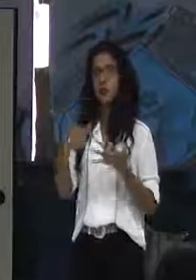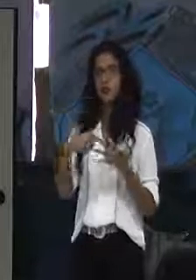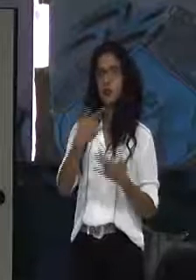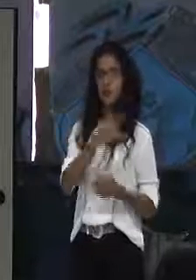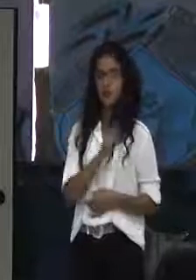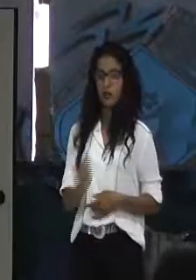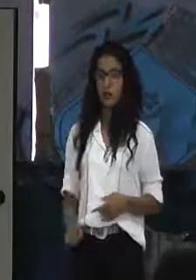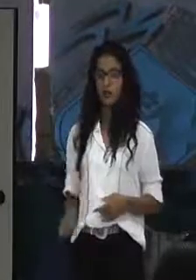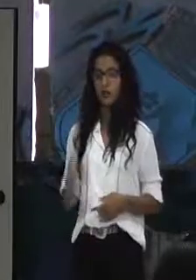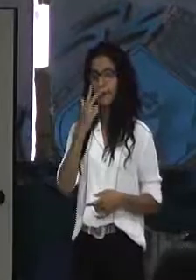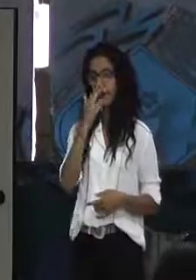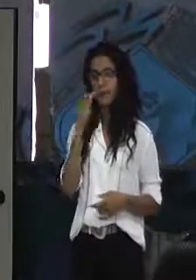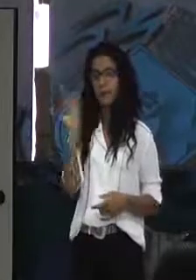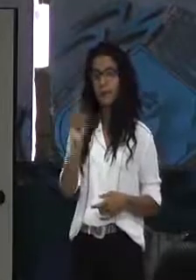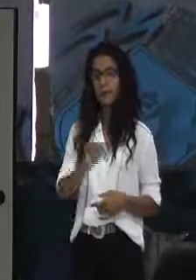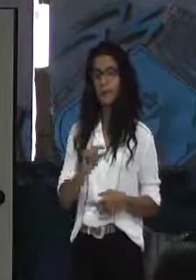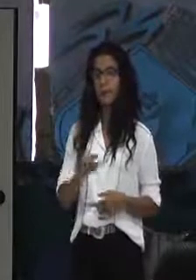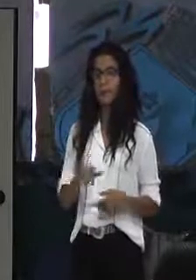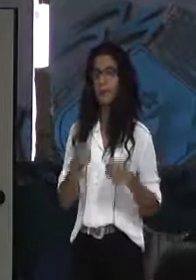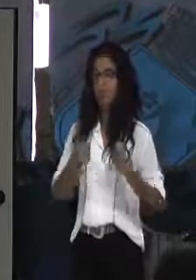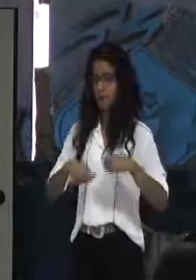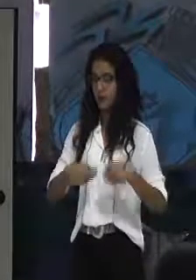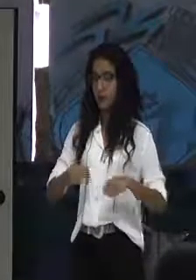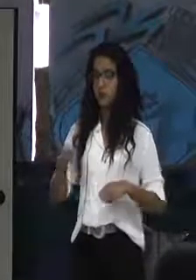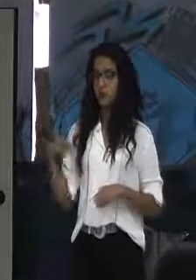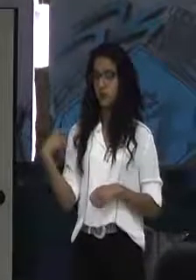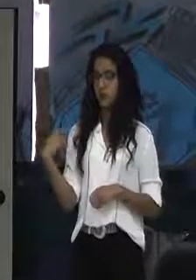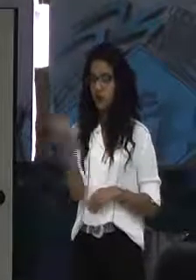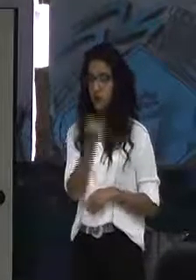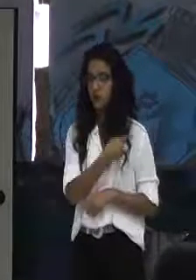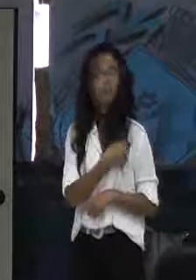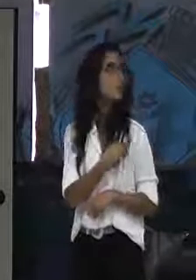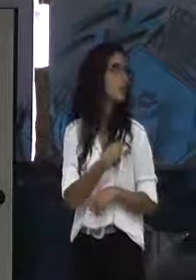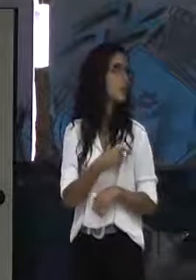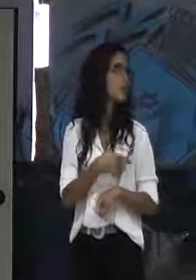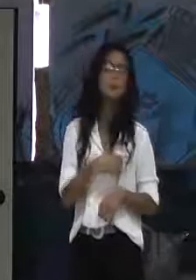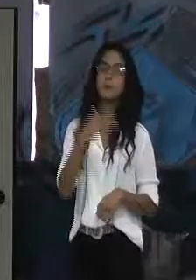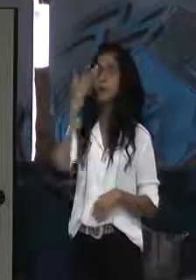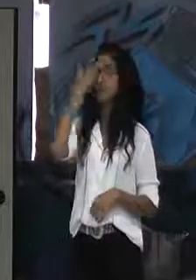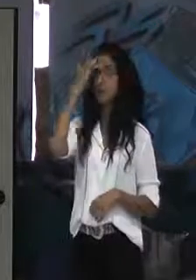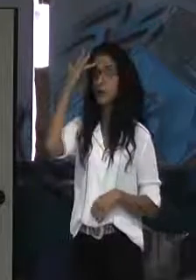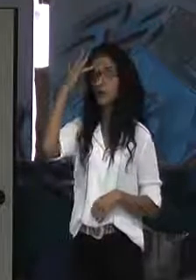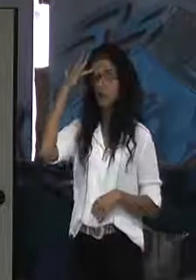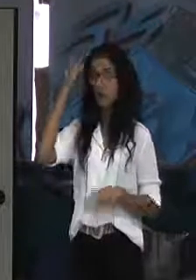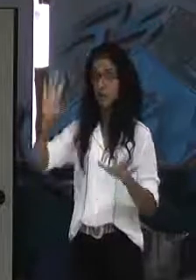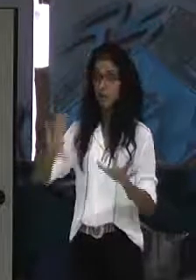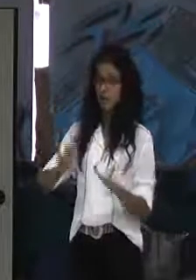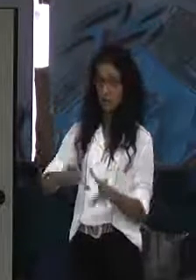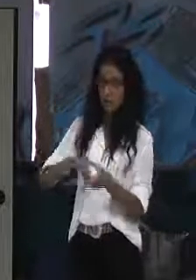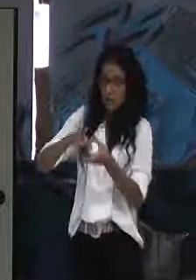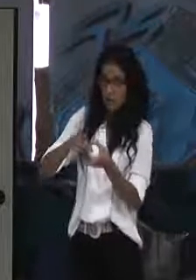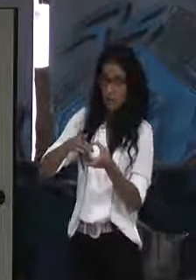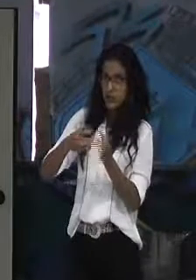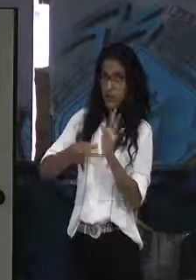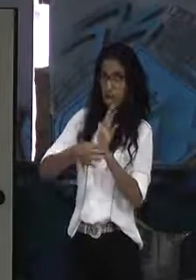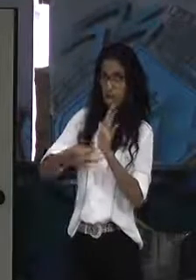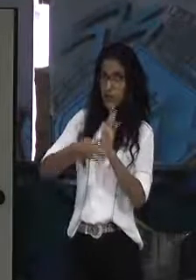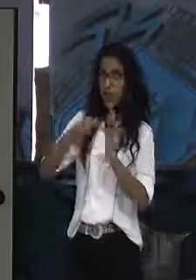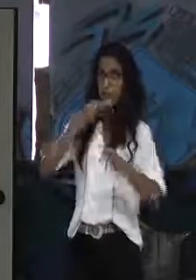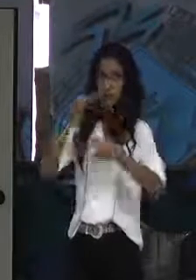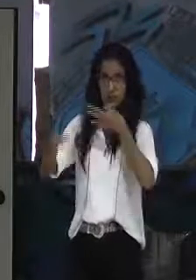não está sendo o suficiente. Então nós estamos precisando cada vez mais exercitar a democracia participativa, que é